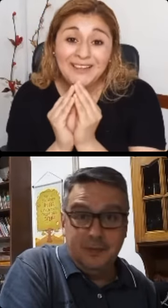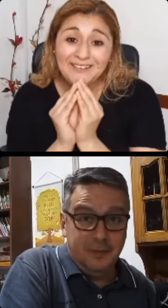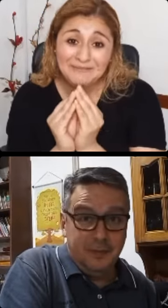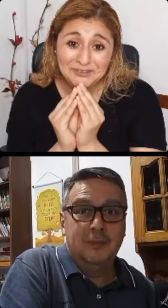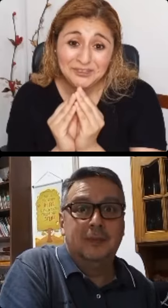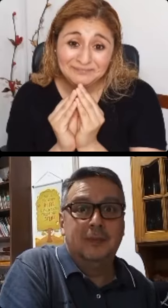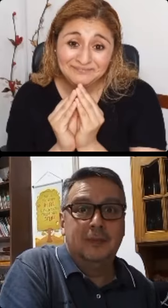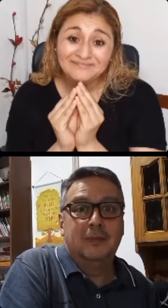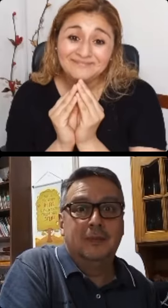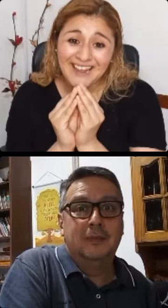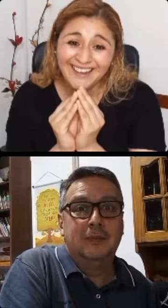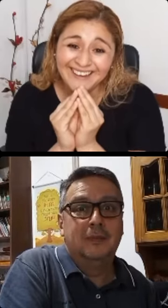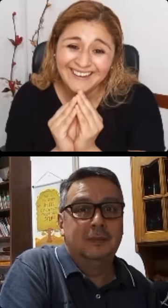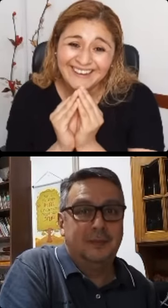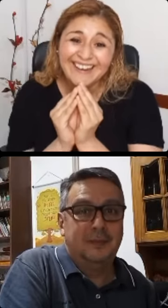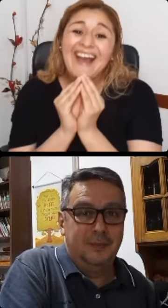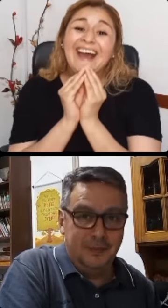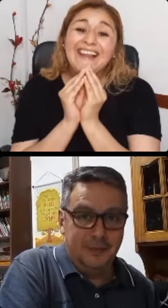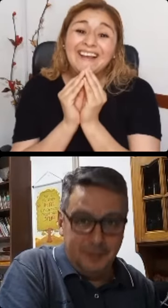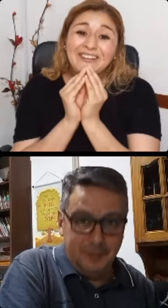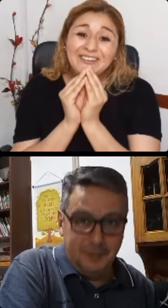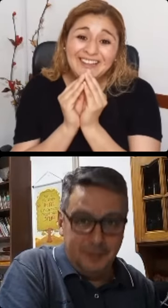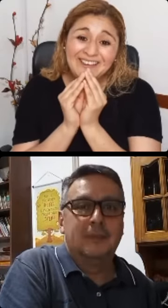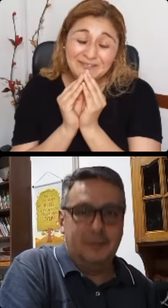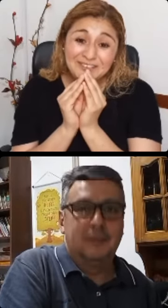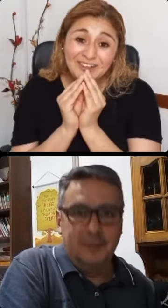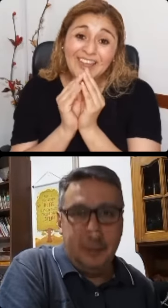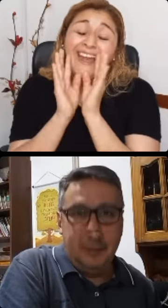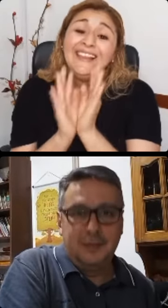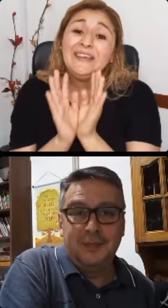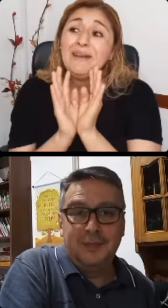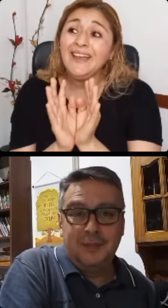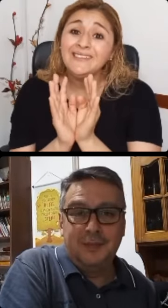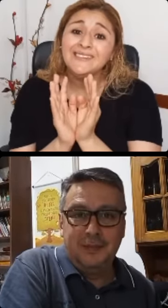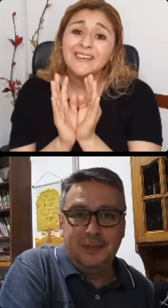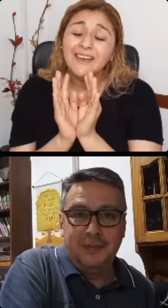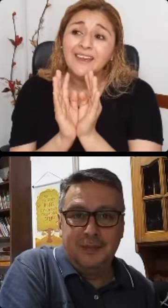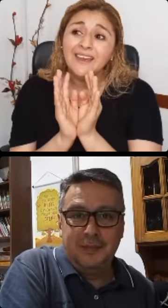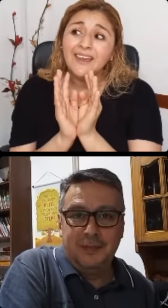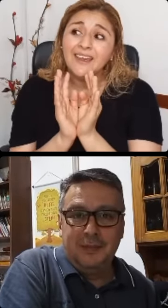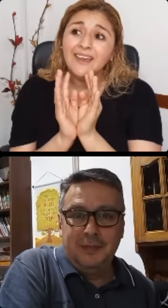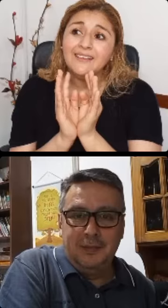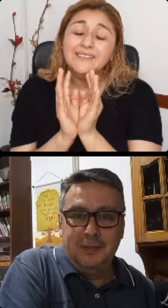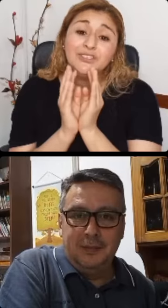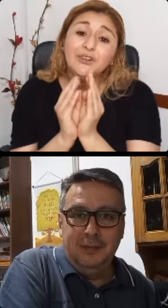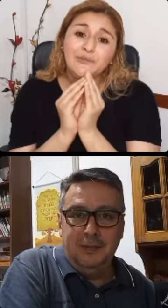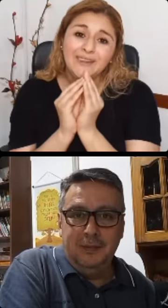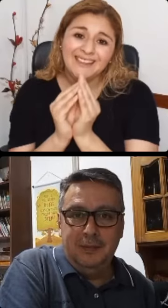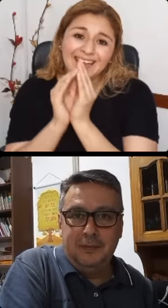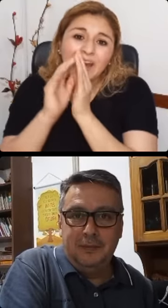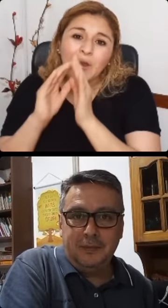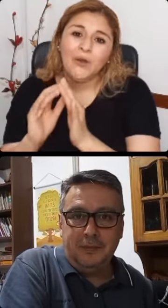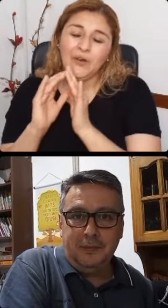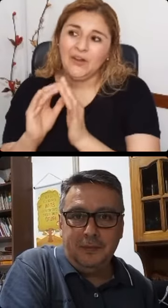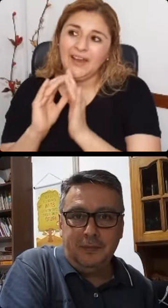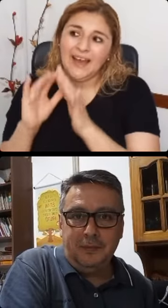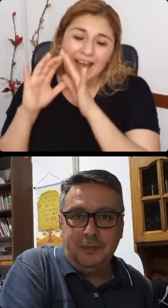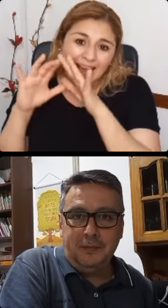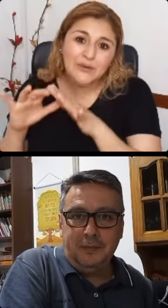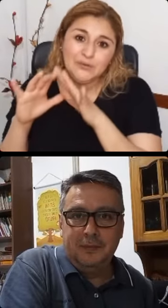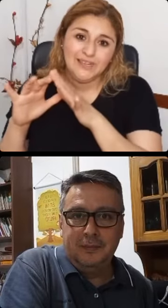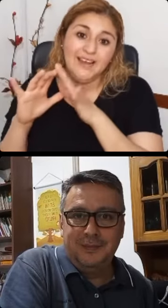la conducta habla mucho, la conducta habla mucho, el tema es si yo no me detengo